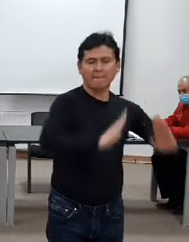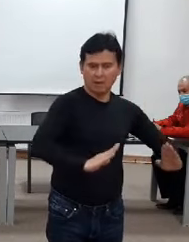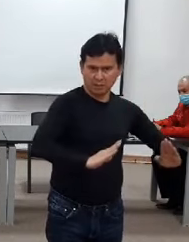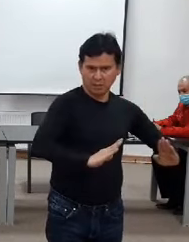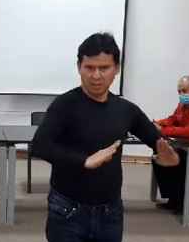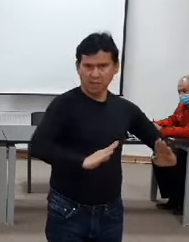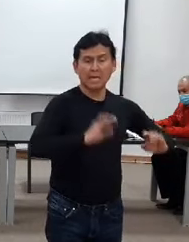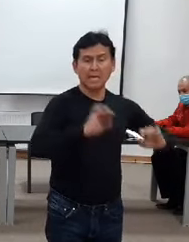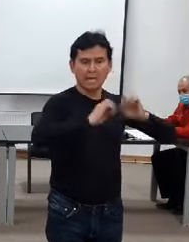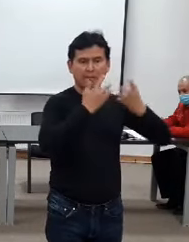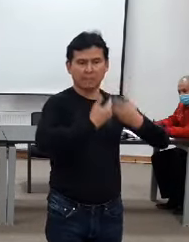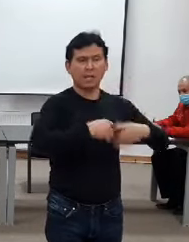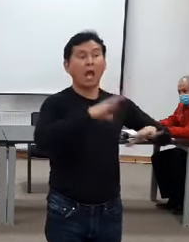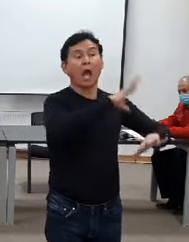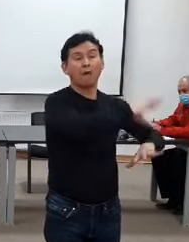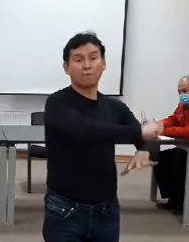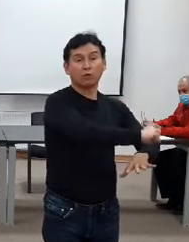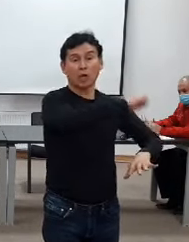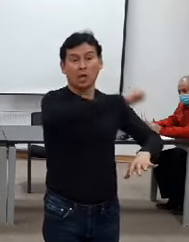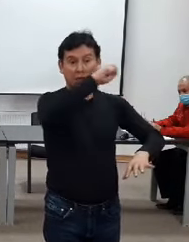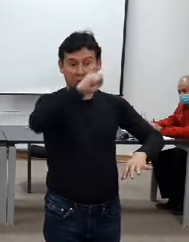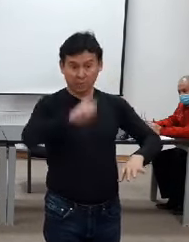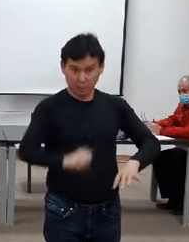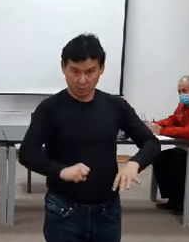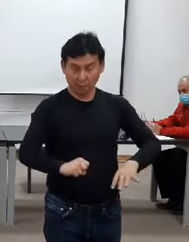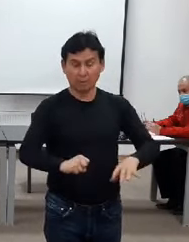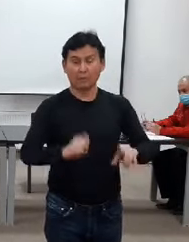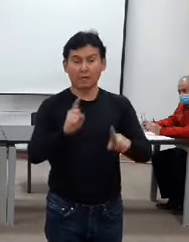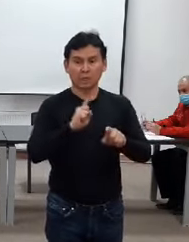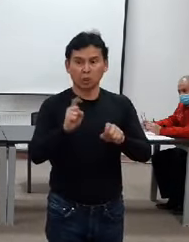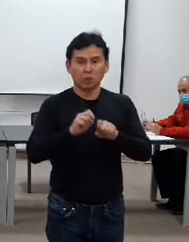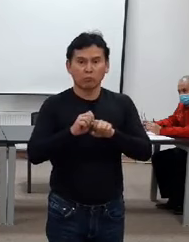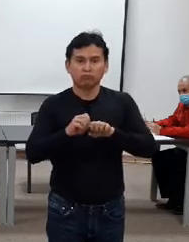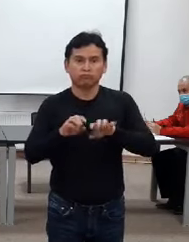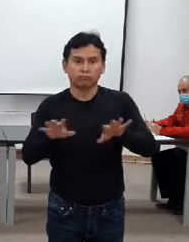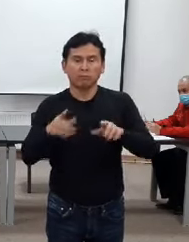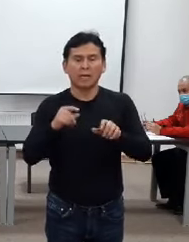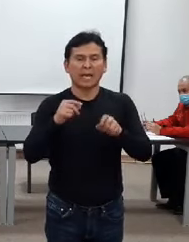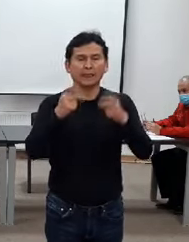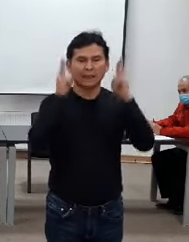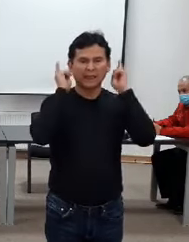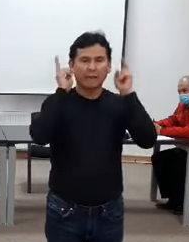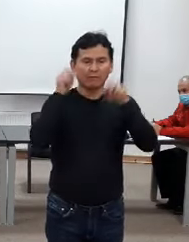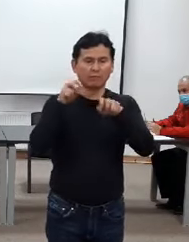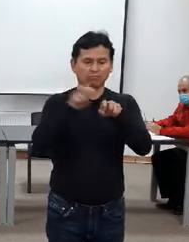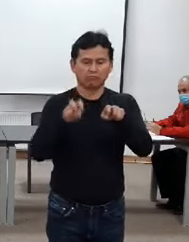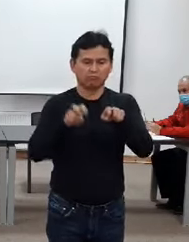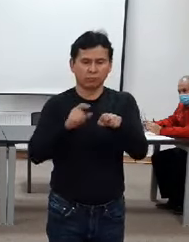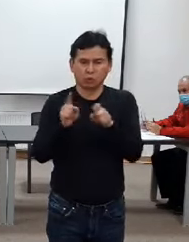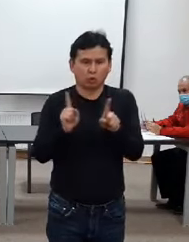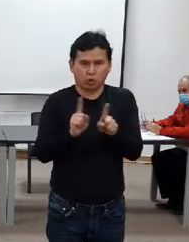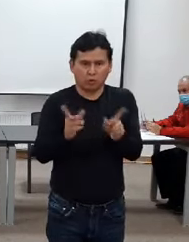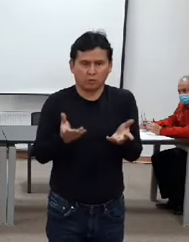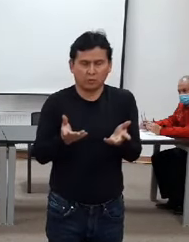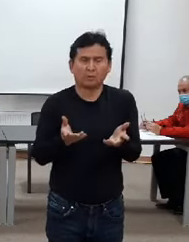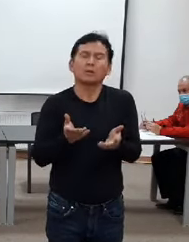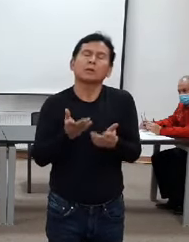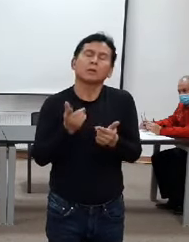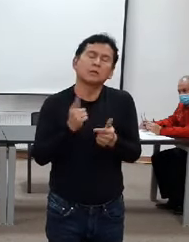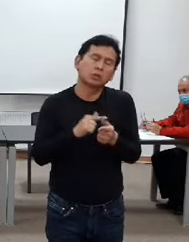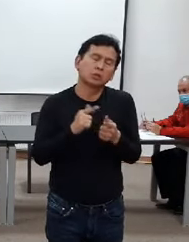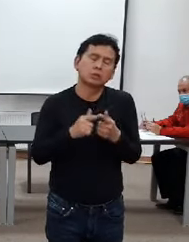que la empresa los puede ir a buscar al aeropuerto para que no se vengan en un transfer comercial, en un transfer público.